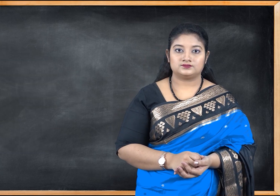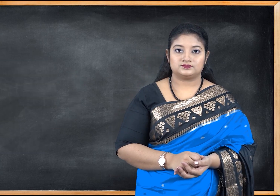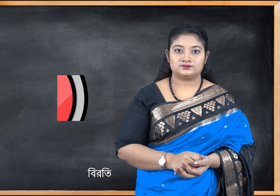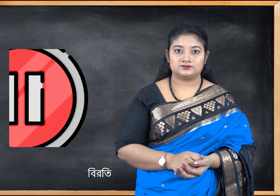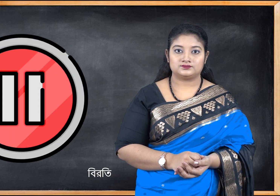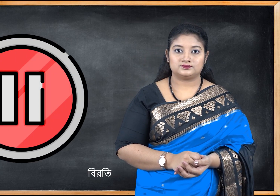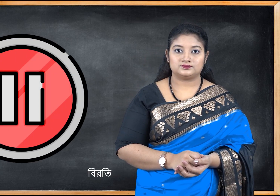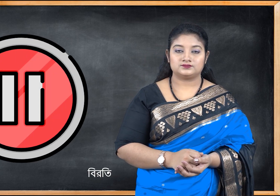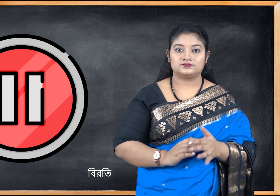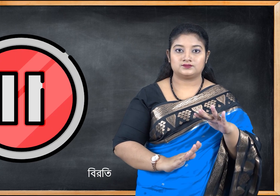বিরতি,